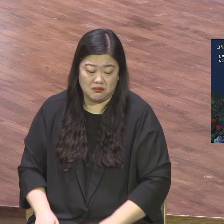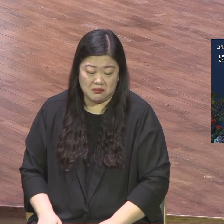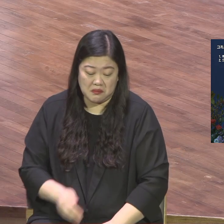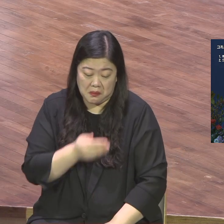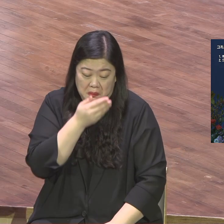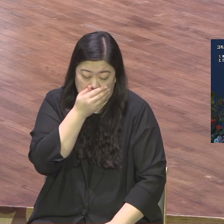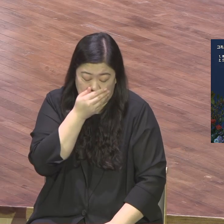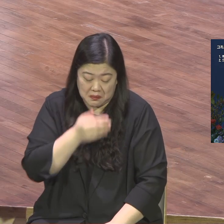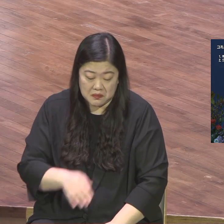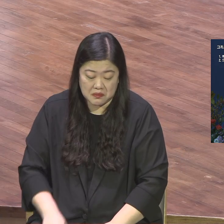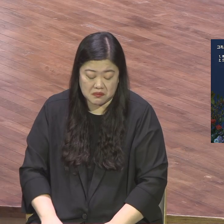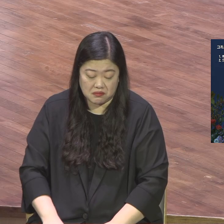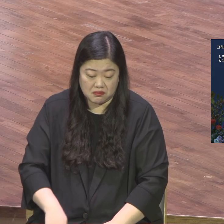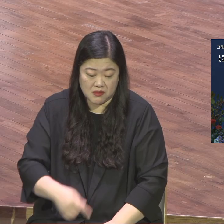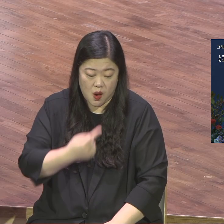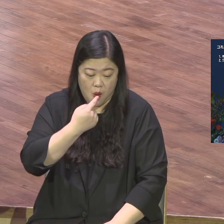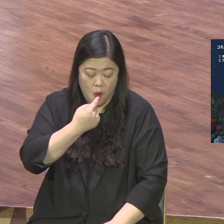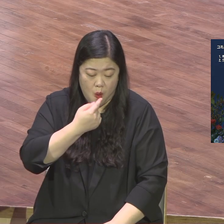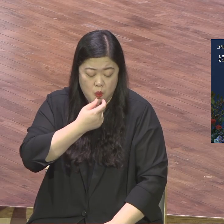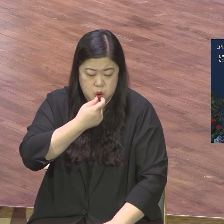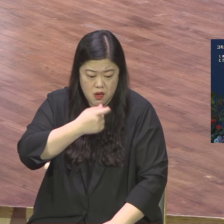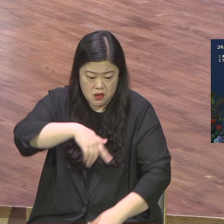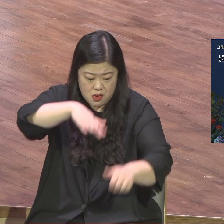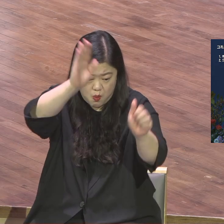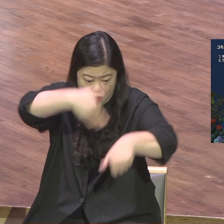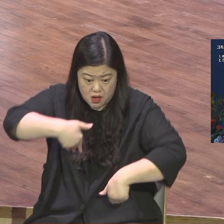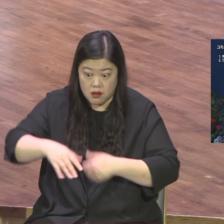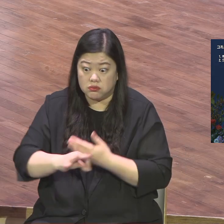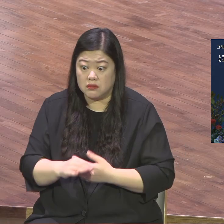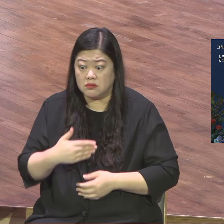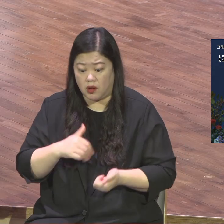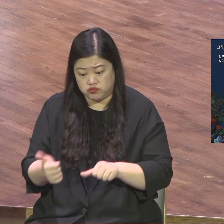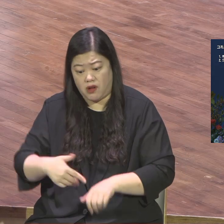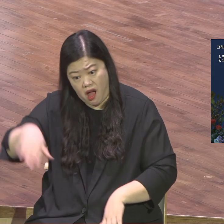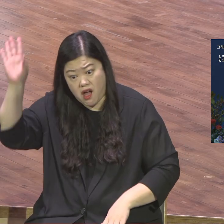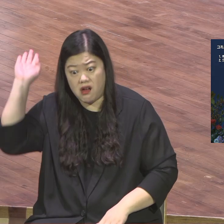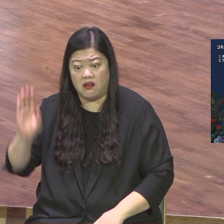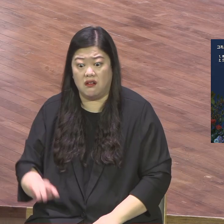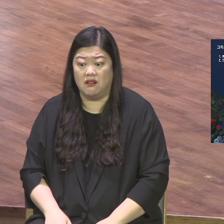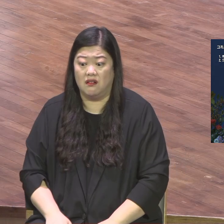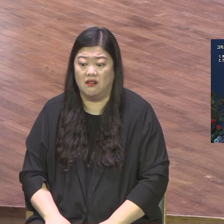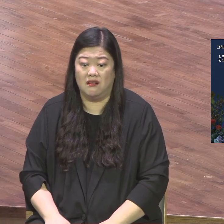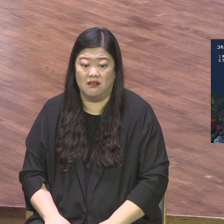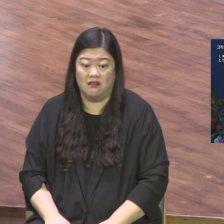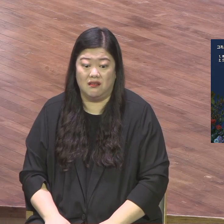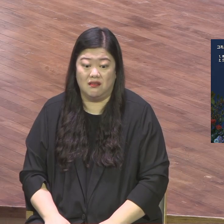매일 밤 그렇게 기도합니다. 오늘 밤 가면 끝이에요. 저